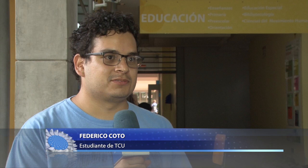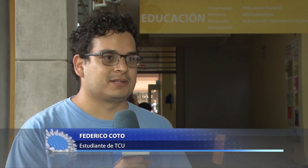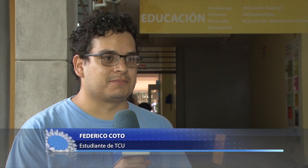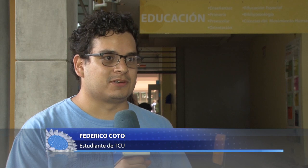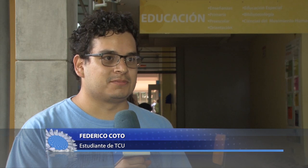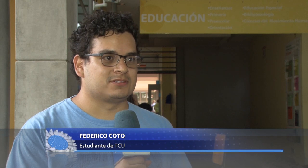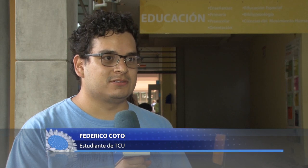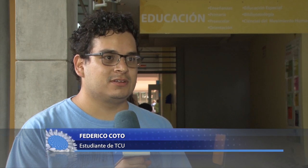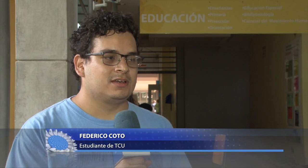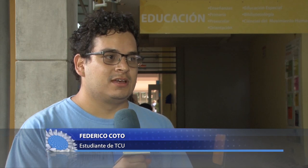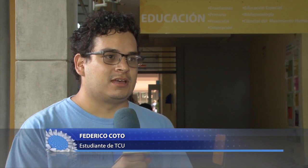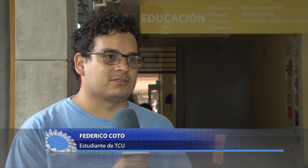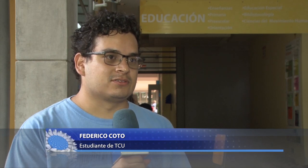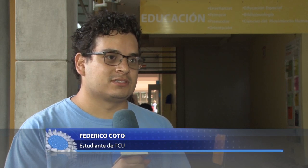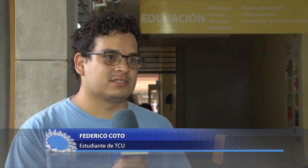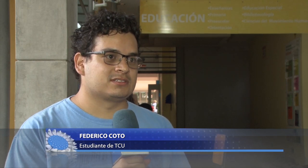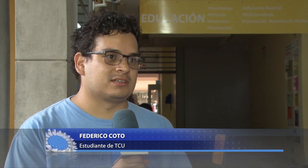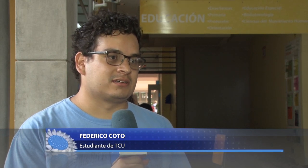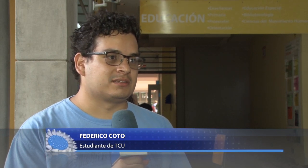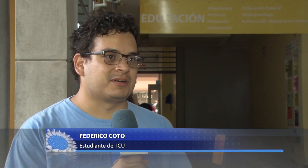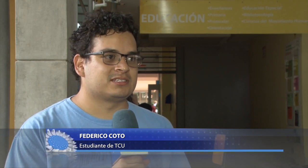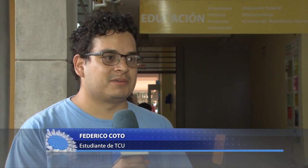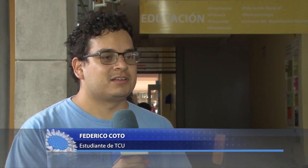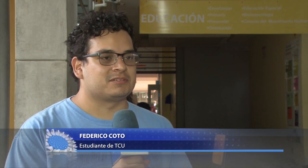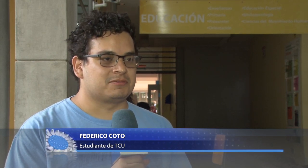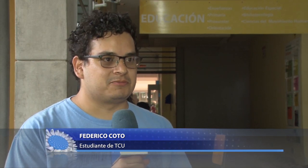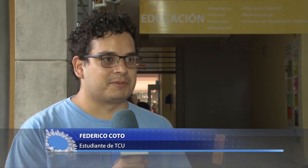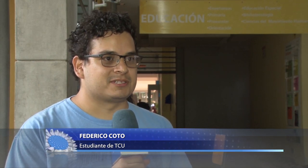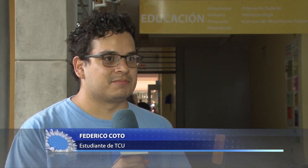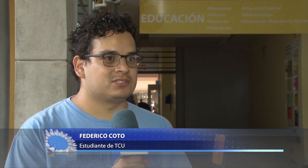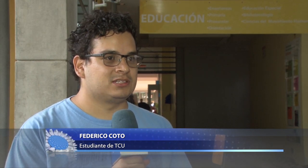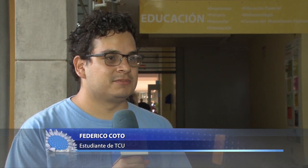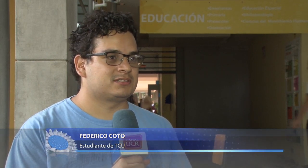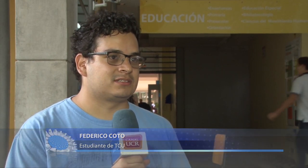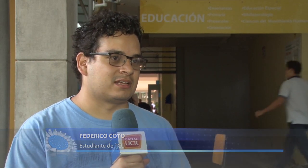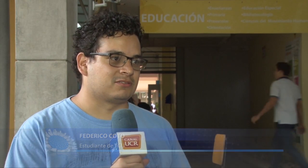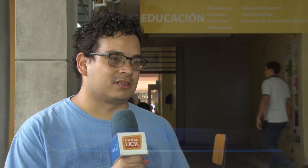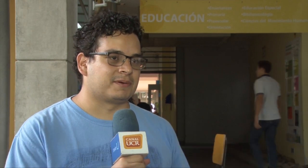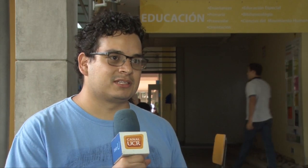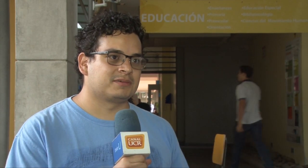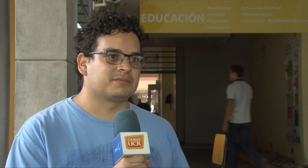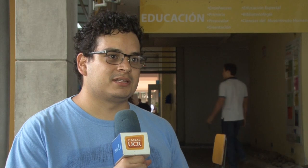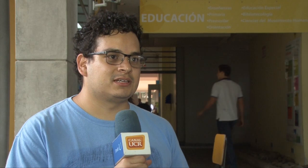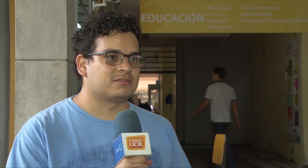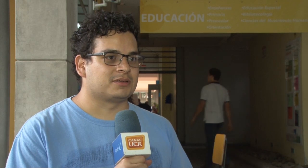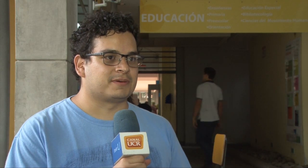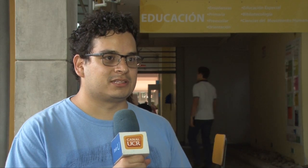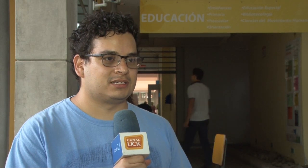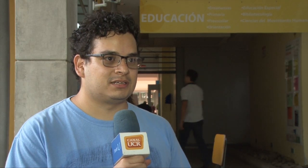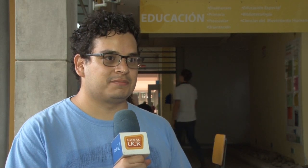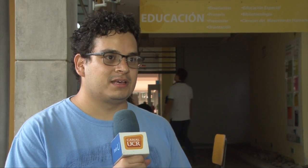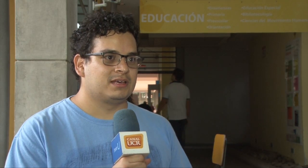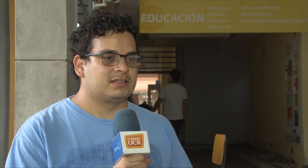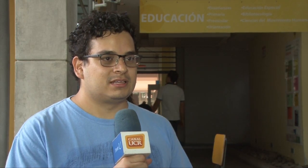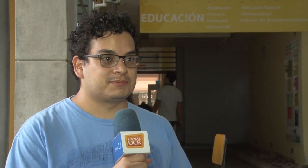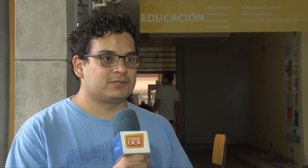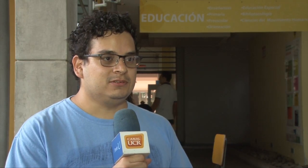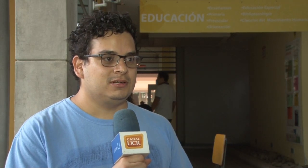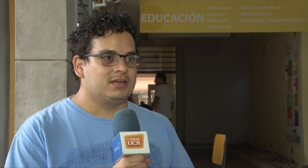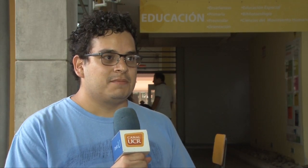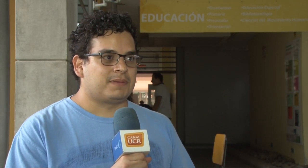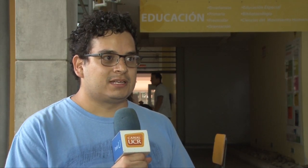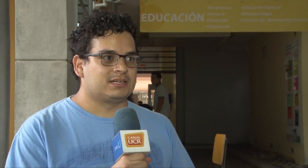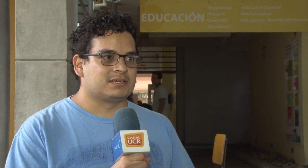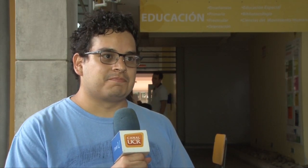para prepararlos para la transmisión entonces este semana semanal ya pasamos ítemes tanto en la parte matemática como la parte de